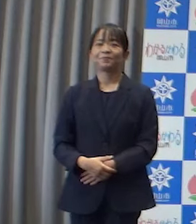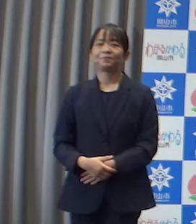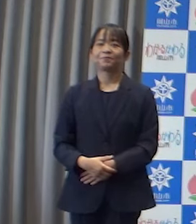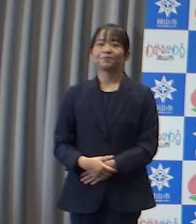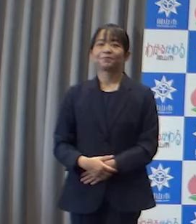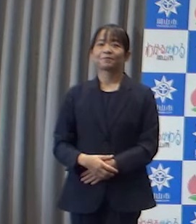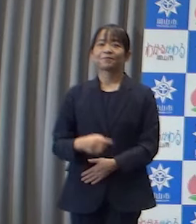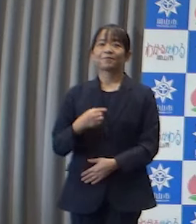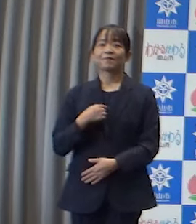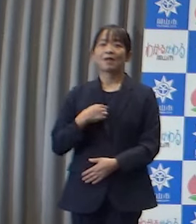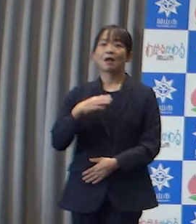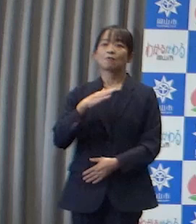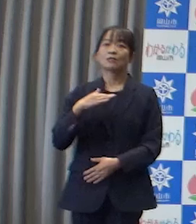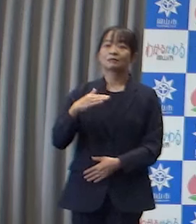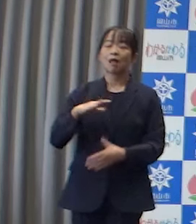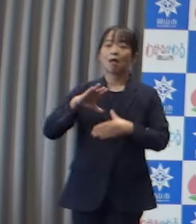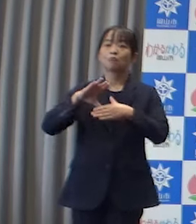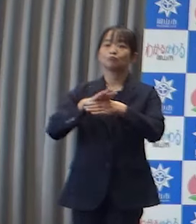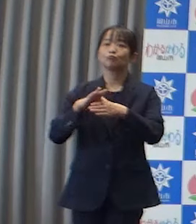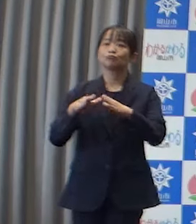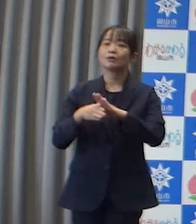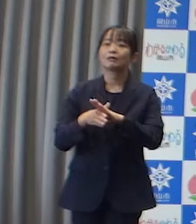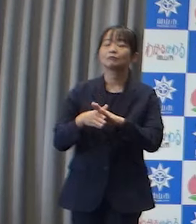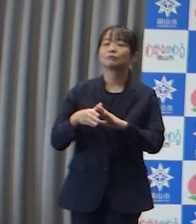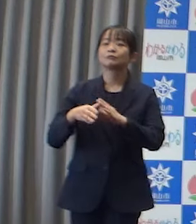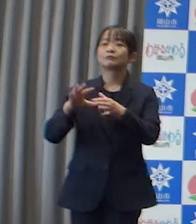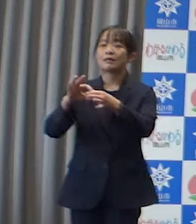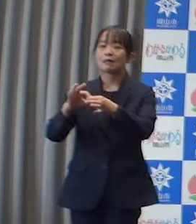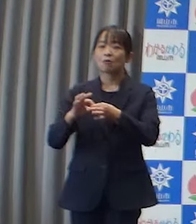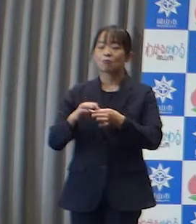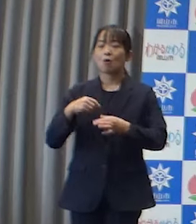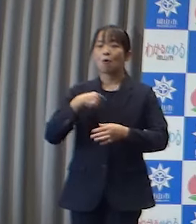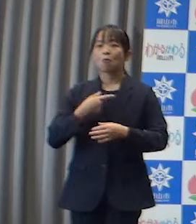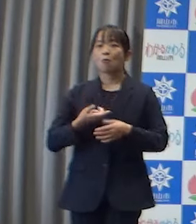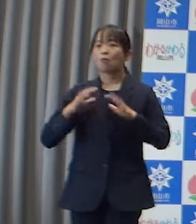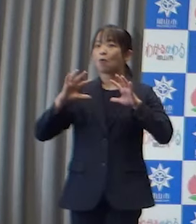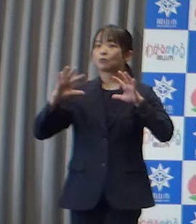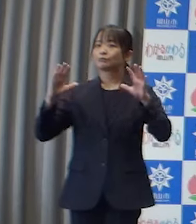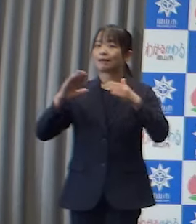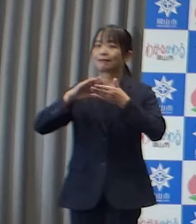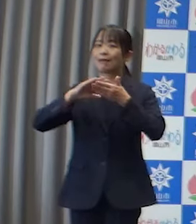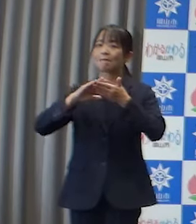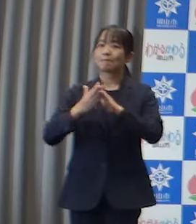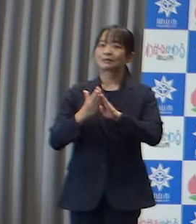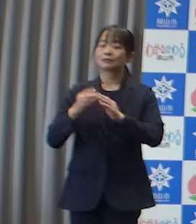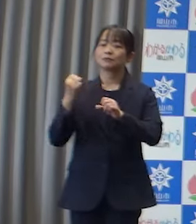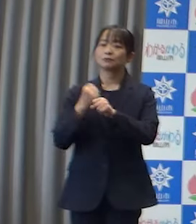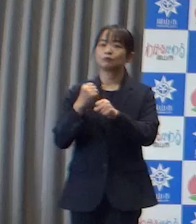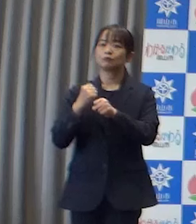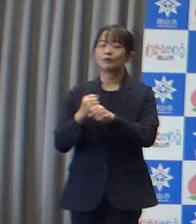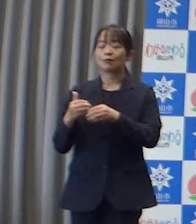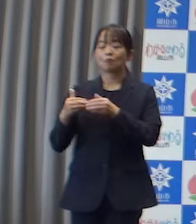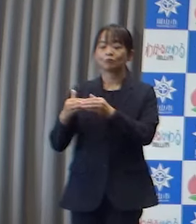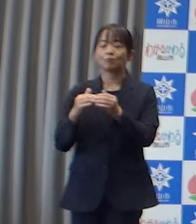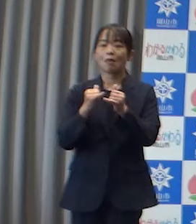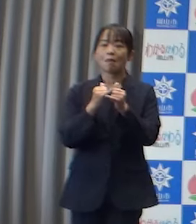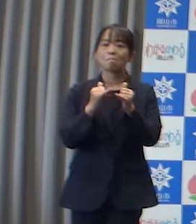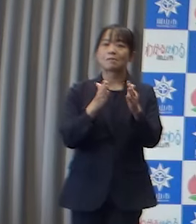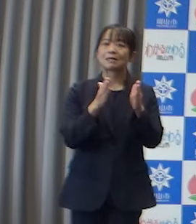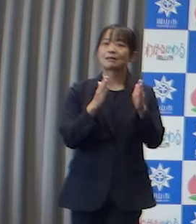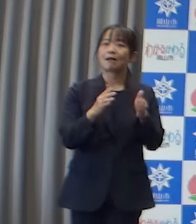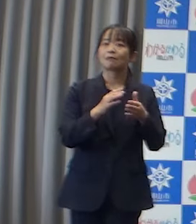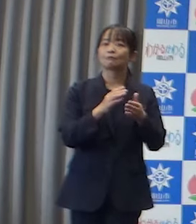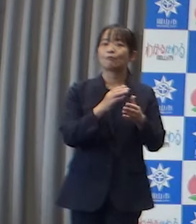岡山市でも文学による心豊かな街づくりを一緒に進めている民間団体等